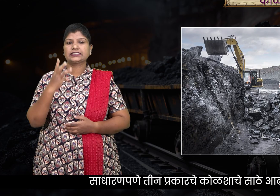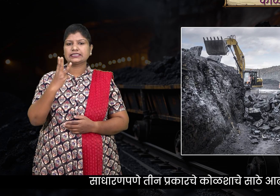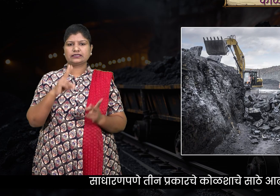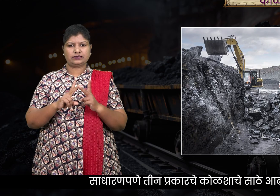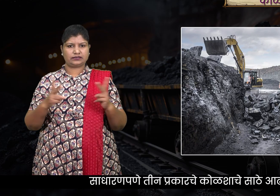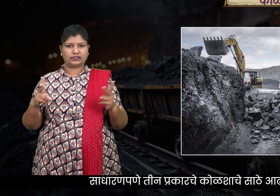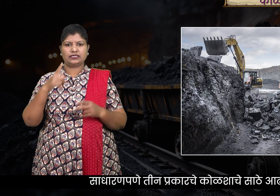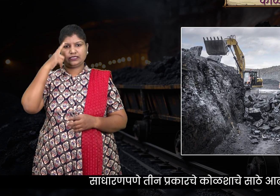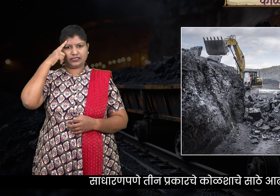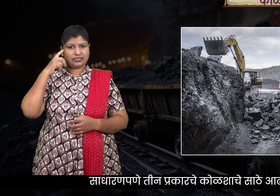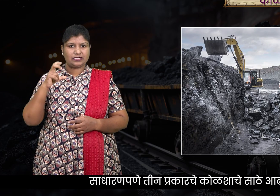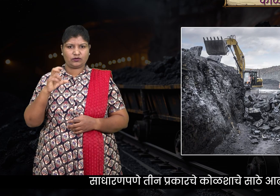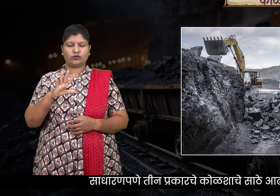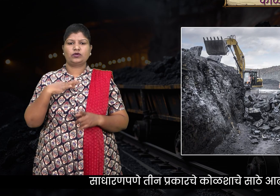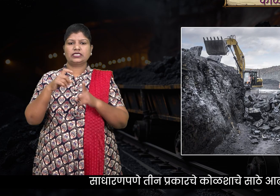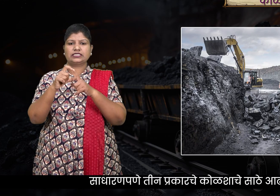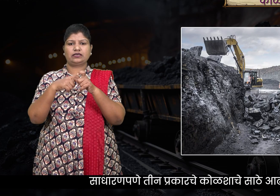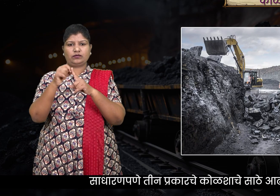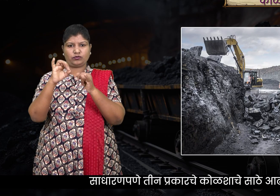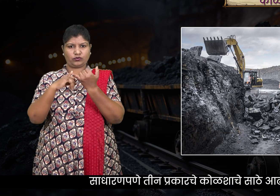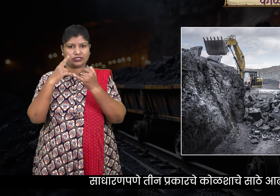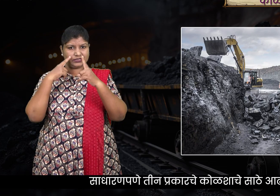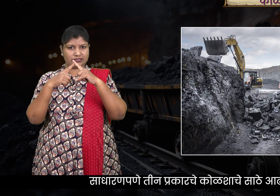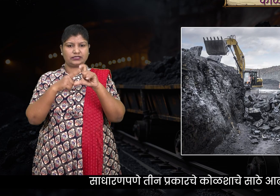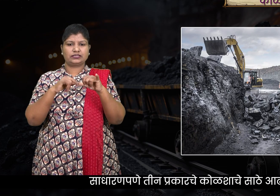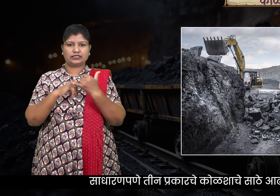साधारणपणे 3 प्रकारचे कोळशांचे साठे आढळतात.